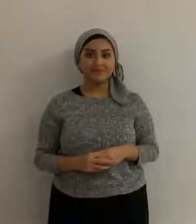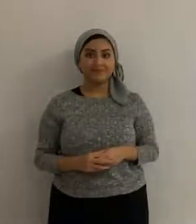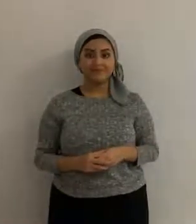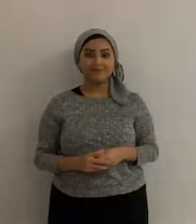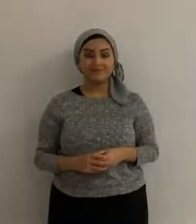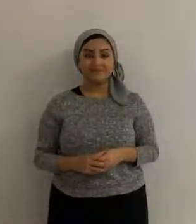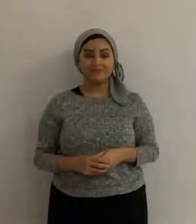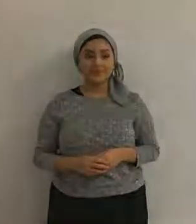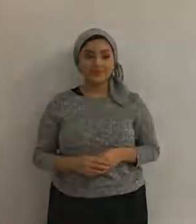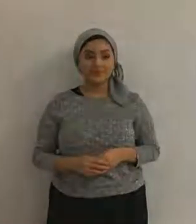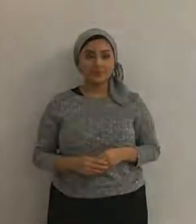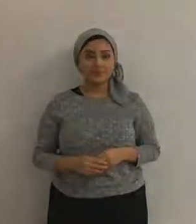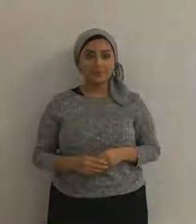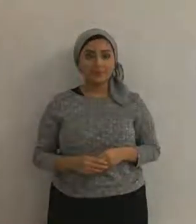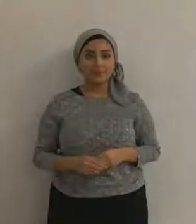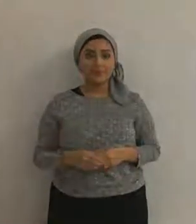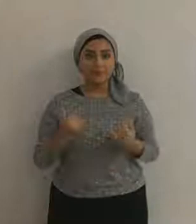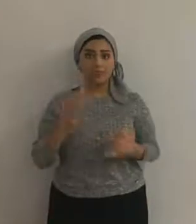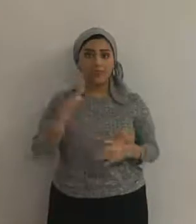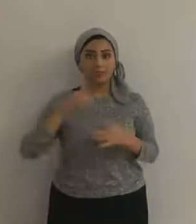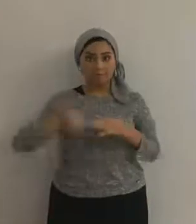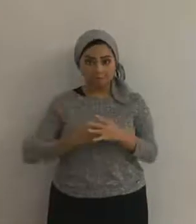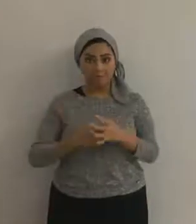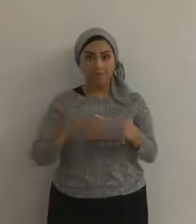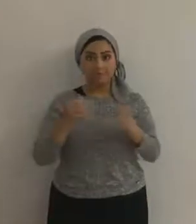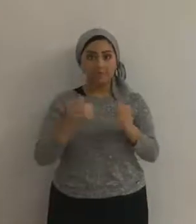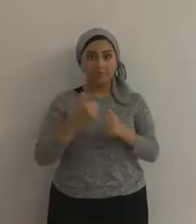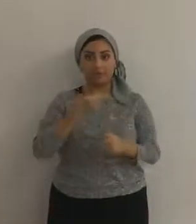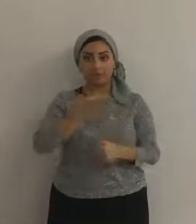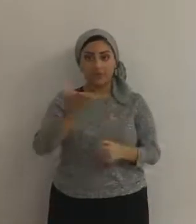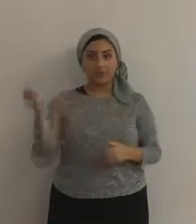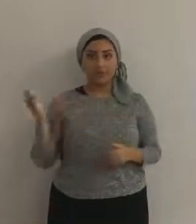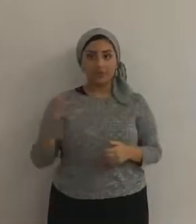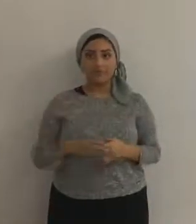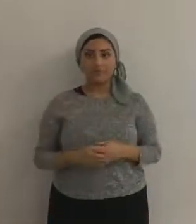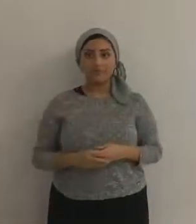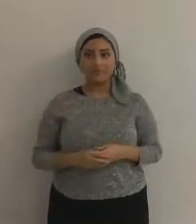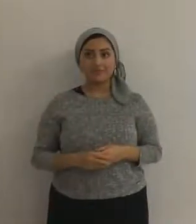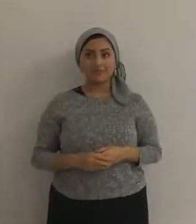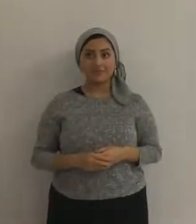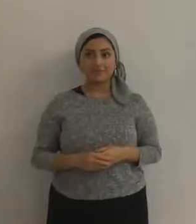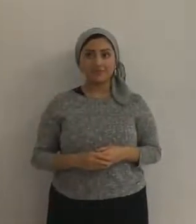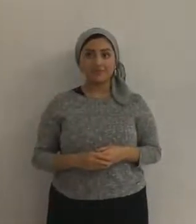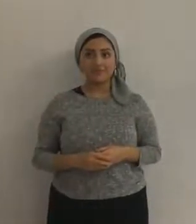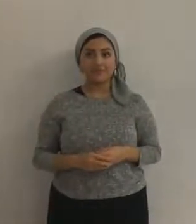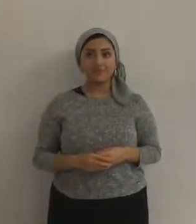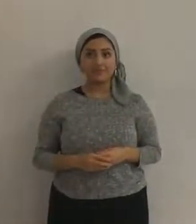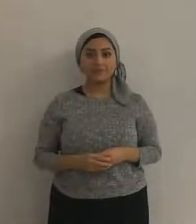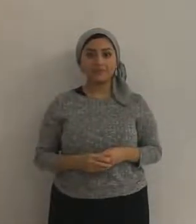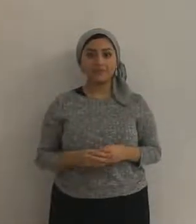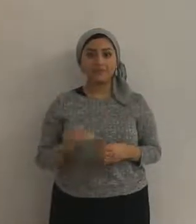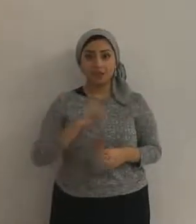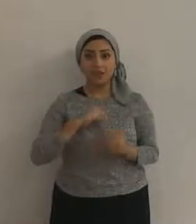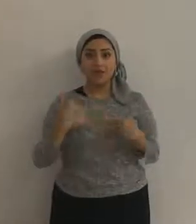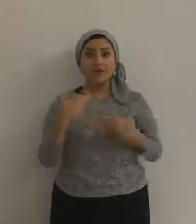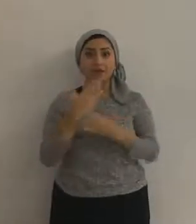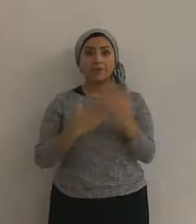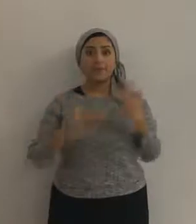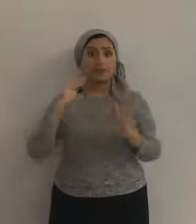Amén. Pues voy a iniciar con esta presentación, y traigo algunas imágenes para que